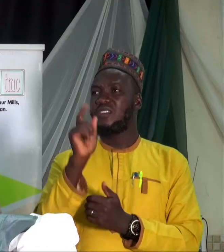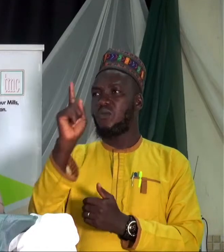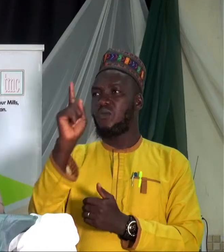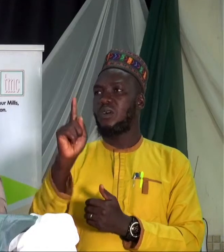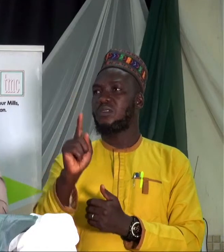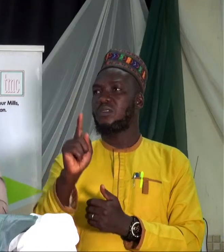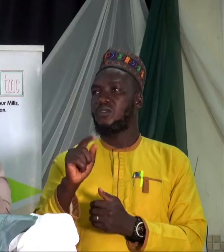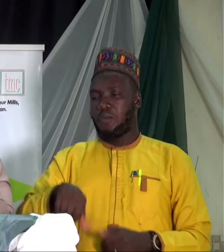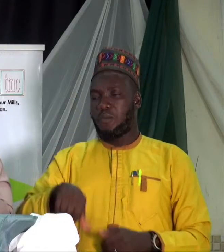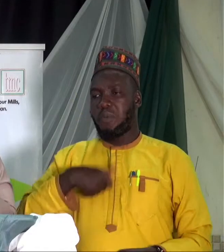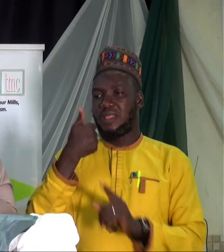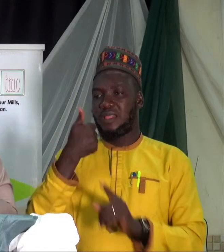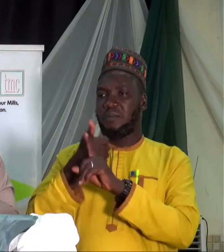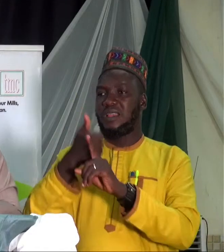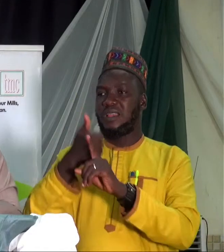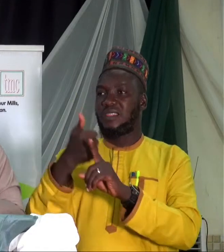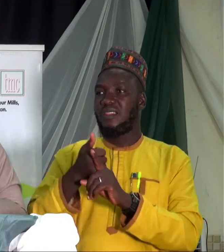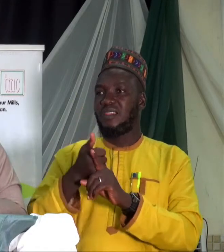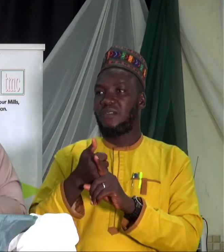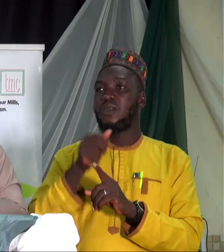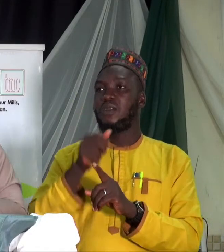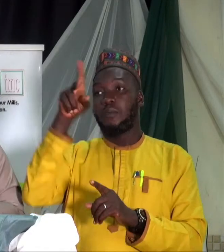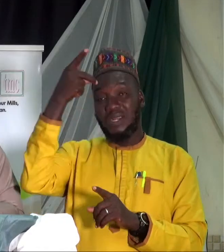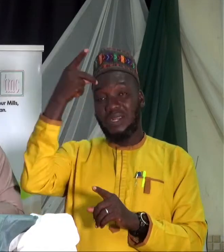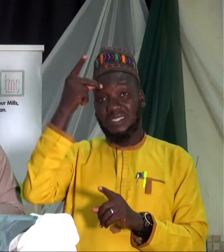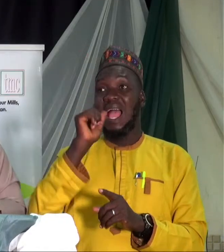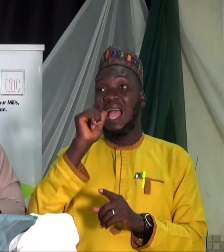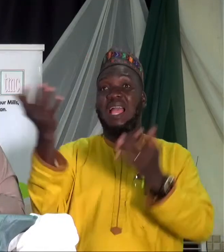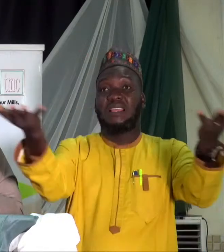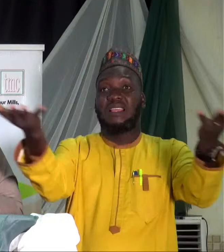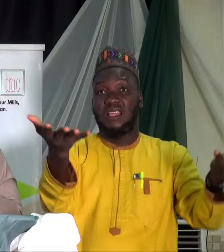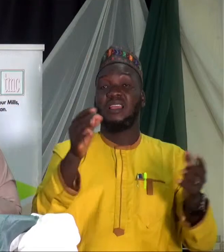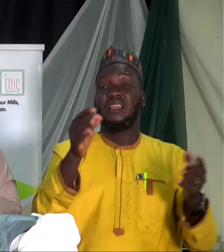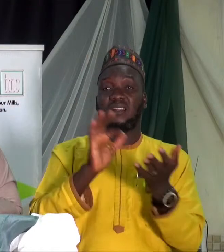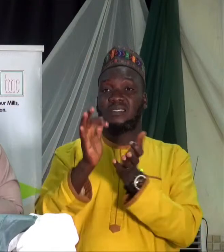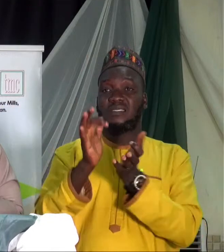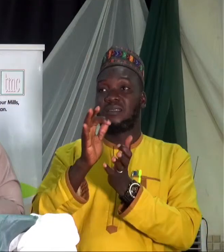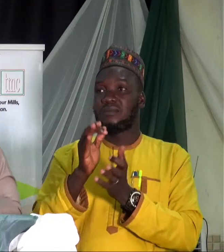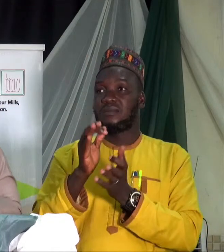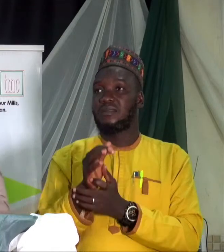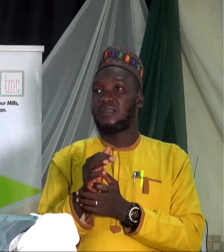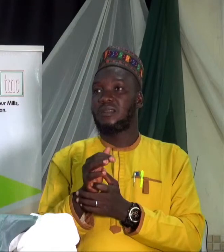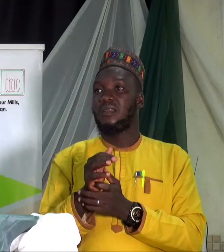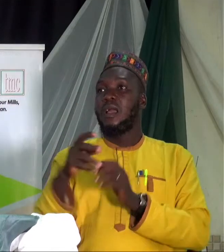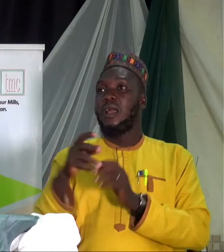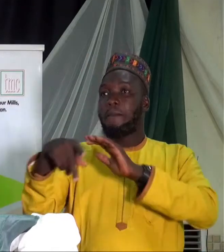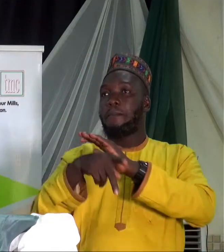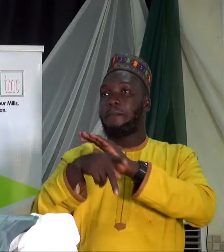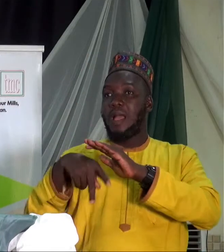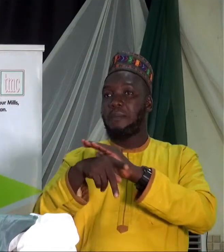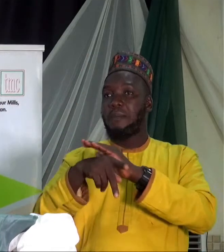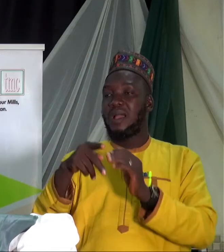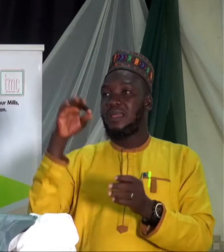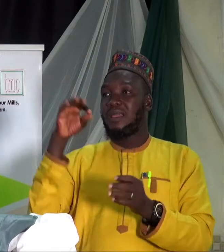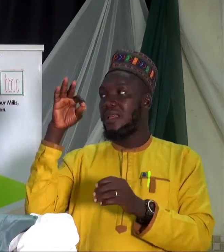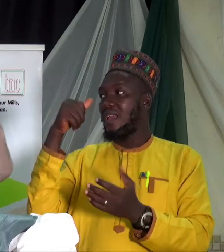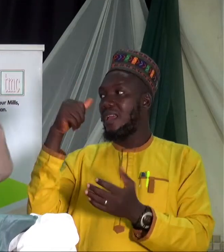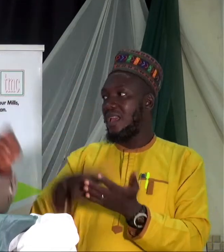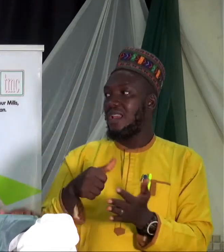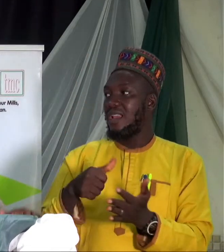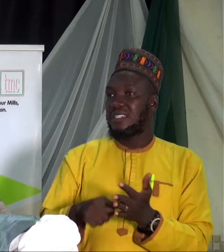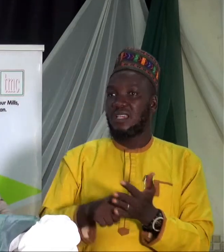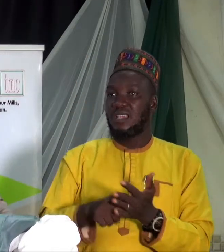myself but olóṣèlú pọ̀ náà ẹ̀yin tẹ́ ẹ jókòó yìí APC dẹ̀ pọ̀ nù yín primary election tẹ́ ẹ ṣe tí mo ti máa ṣe mo wá